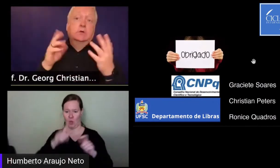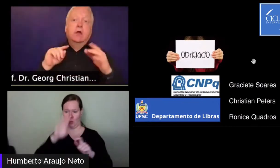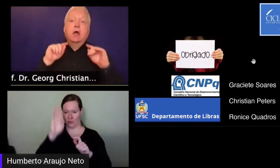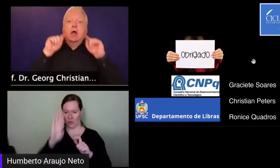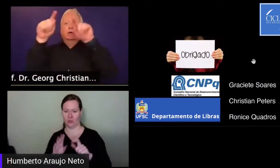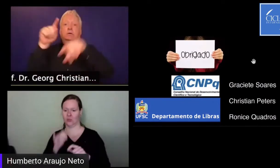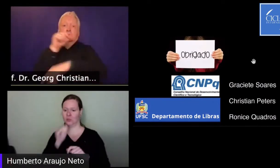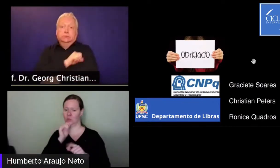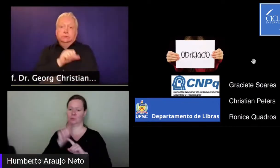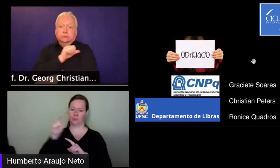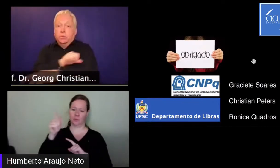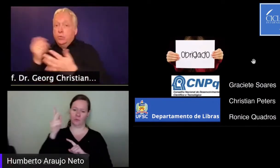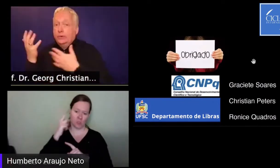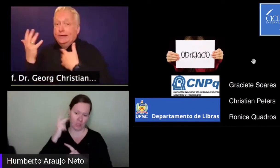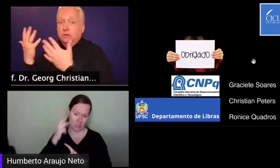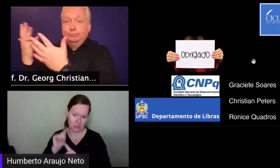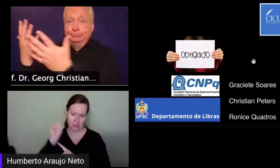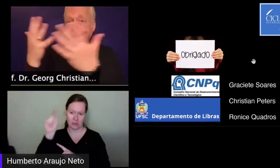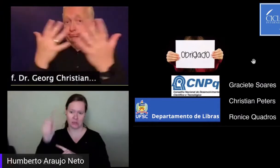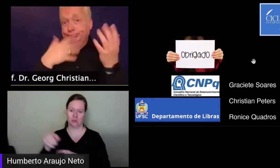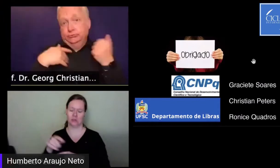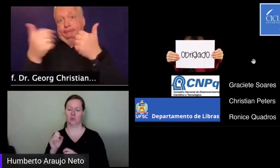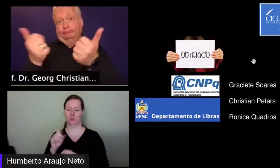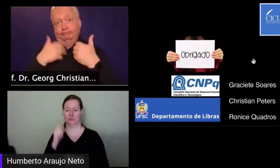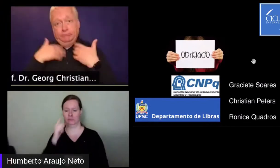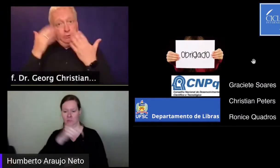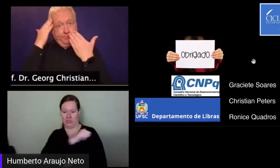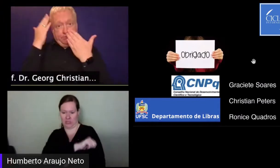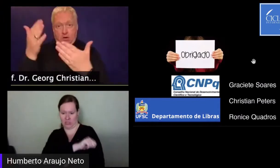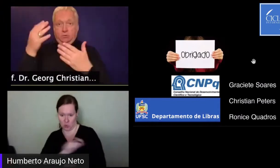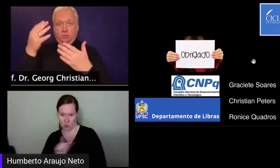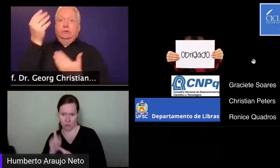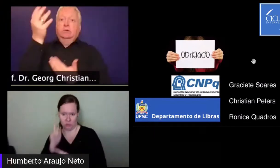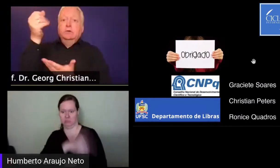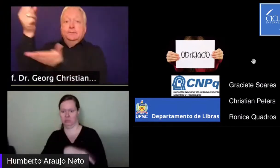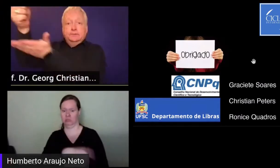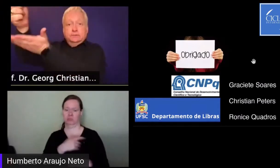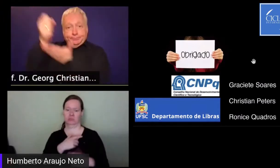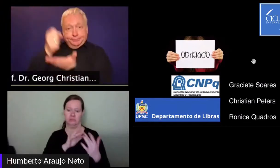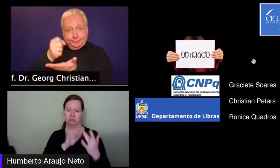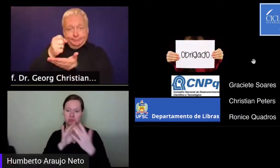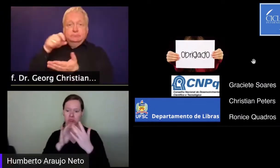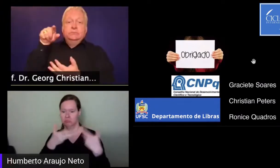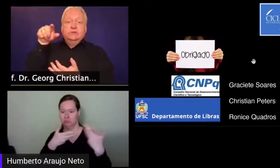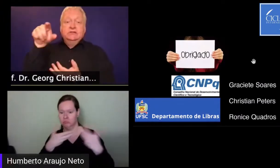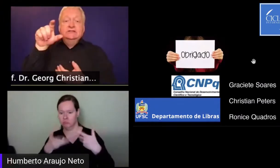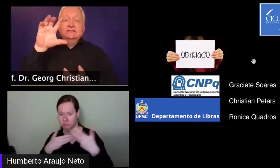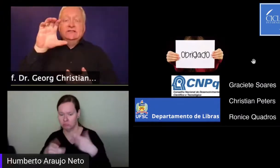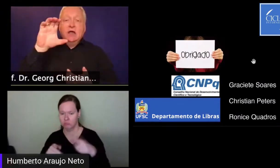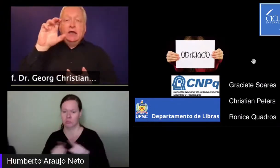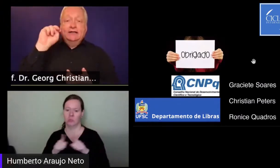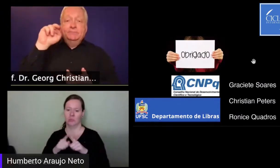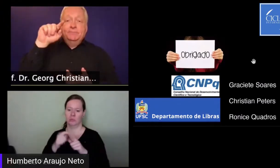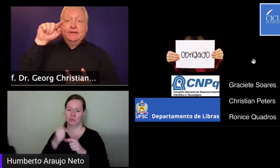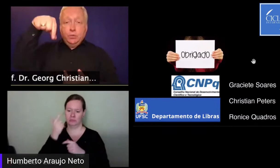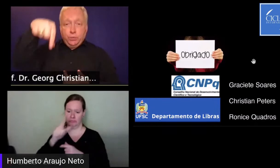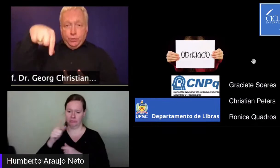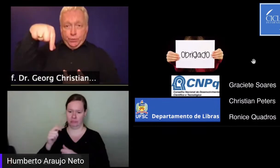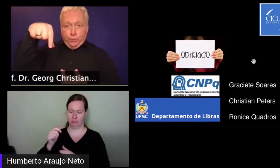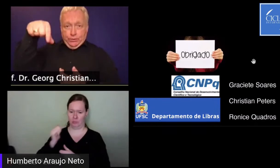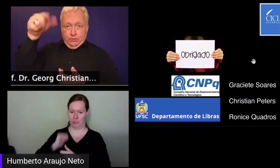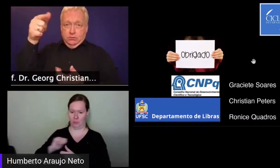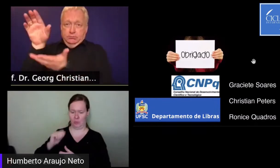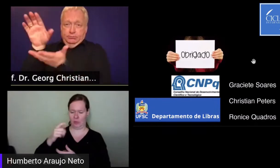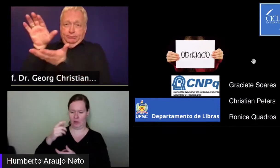entre outros participantes envolvidos, alguns de diversos estados